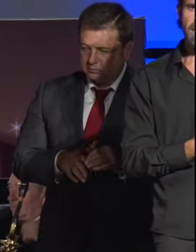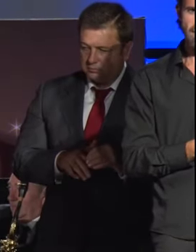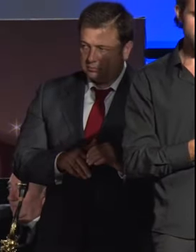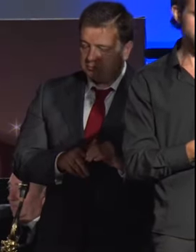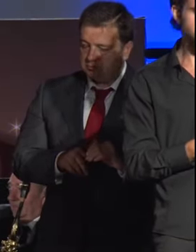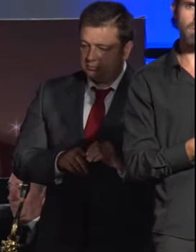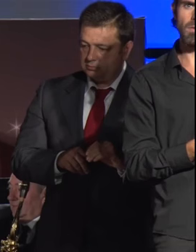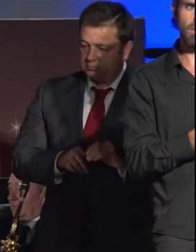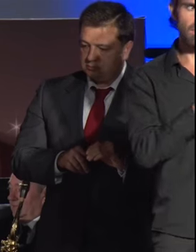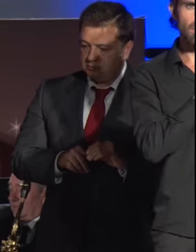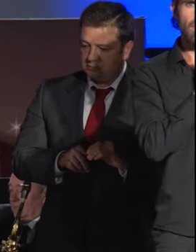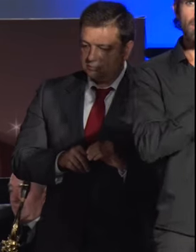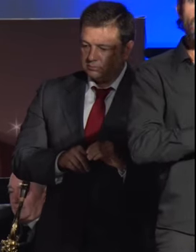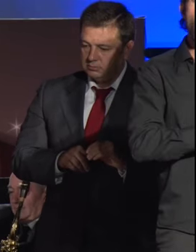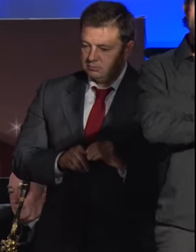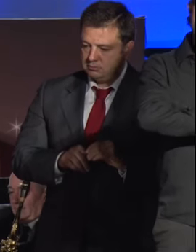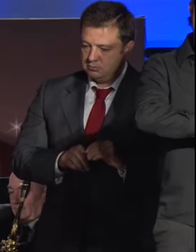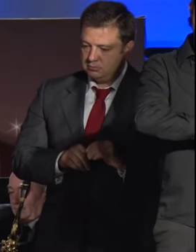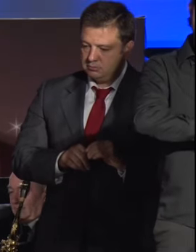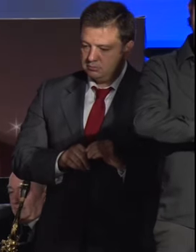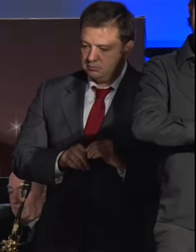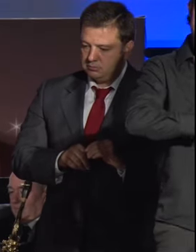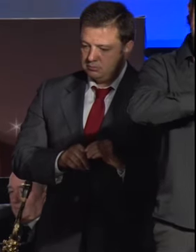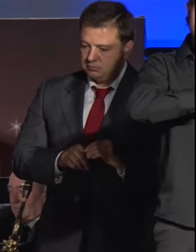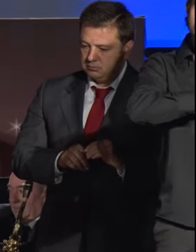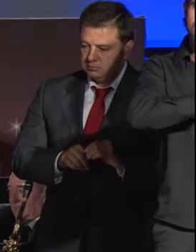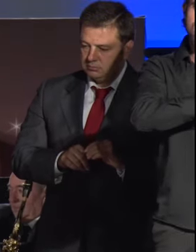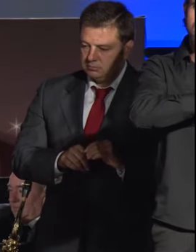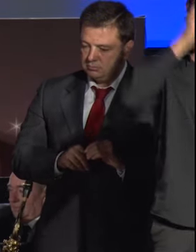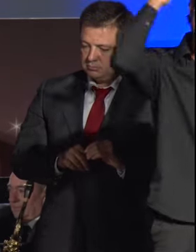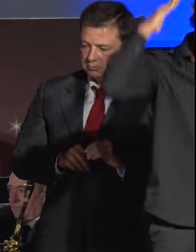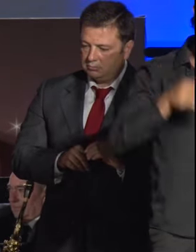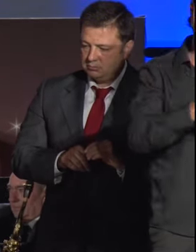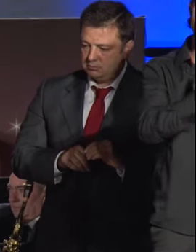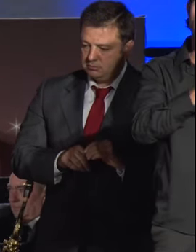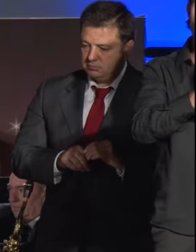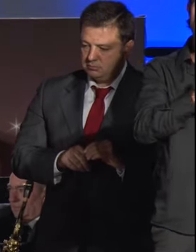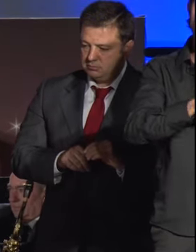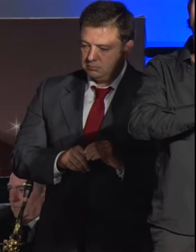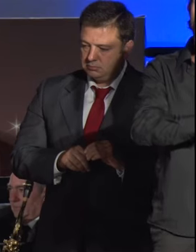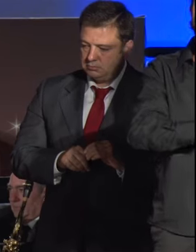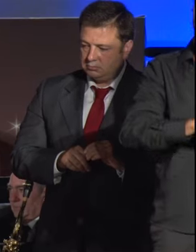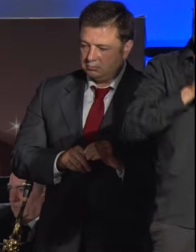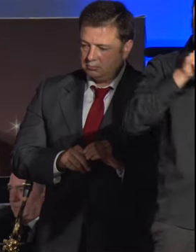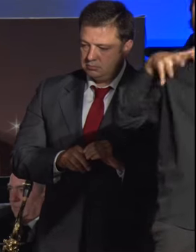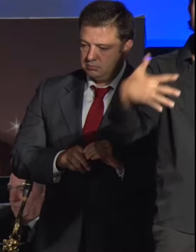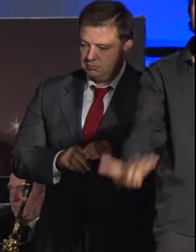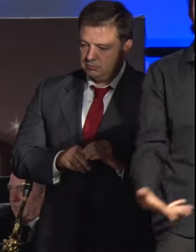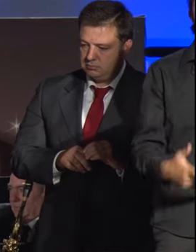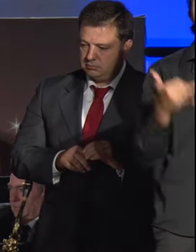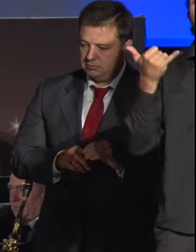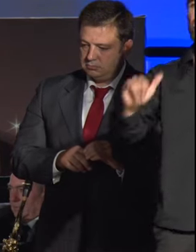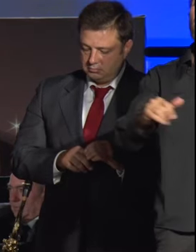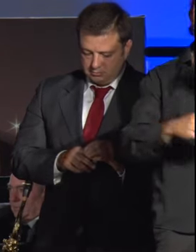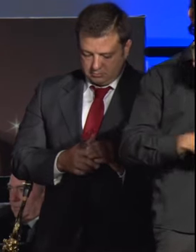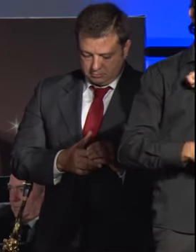horas desviviéndose para que esta feria sea lo que siempre ha sido y lo que queremos que siga siendo, como hemos dicho, la mejor